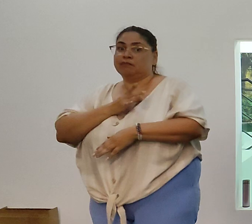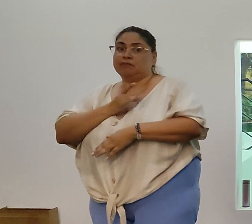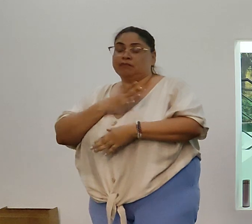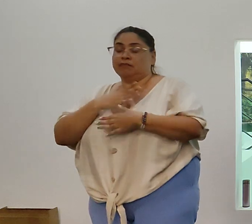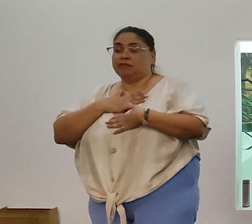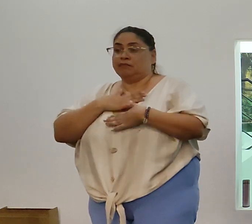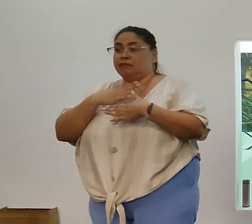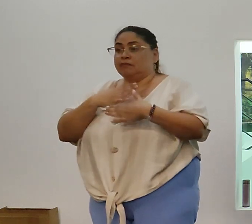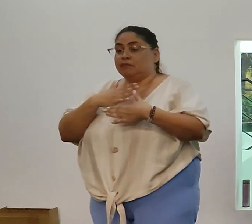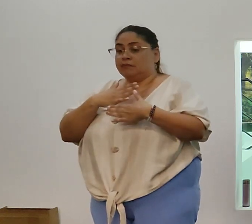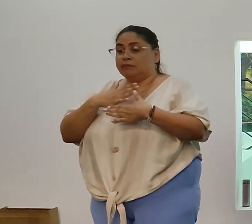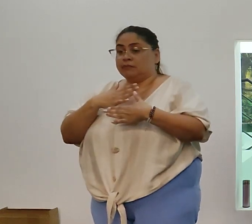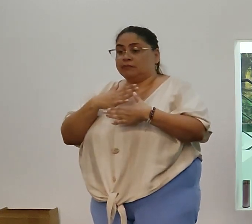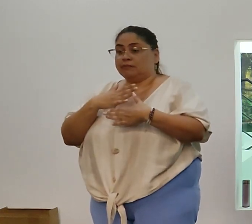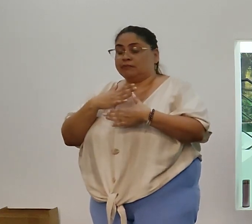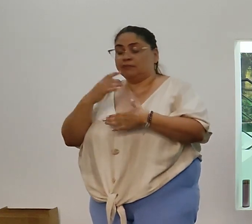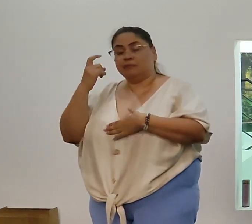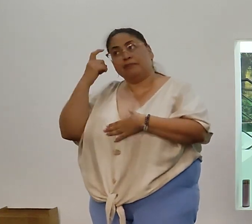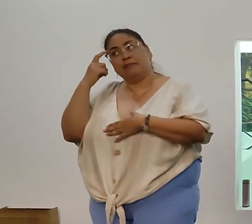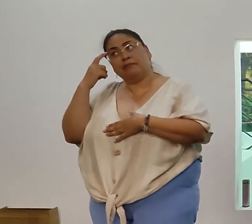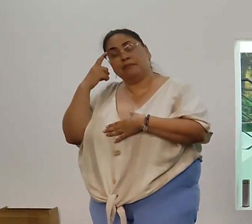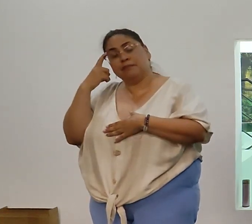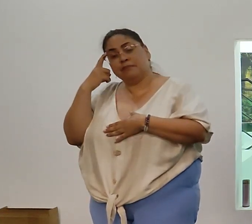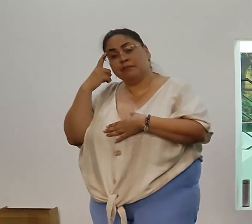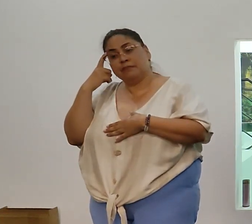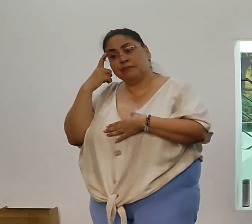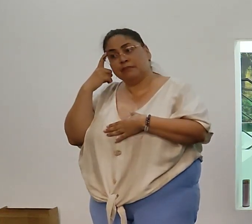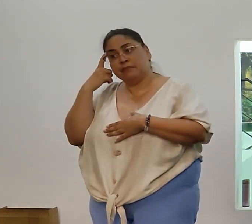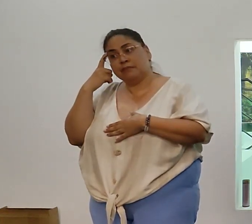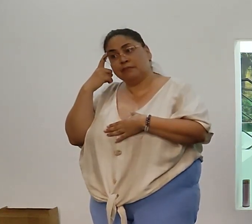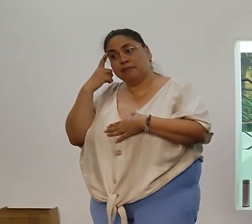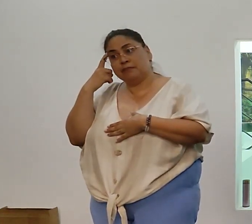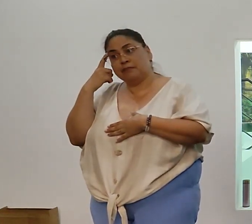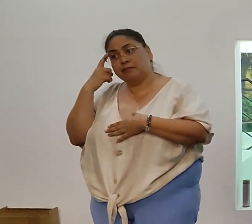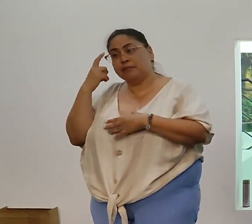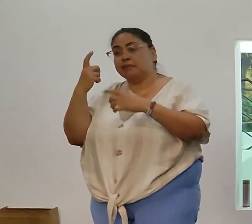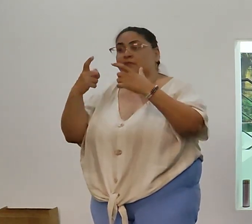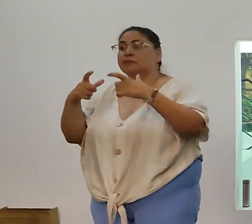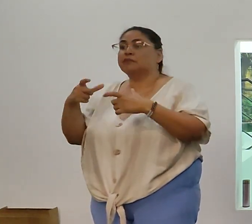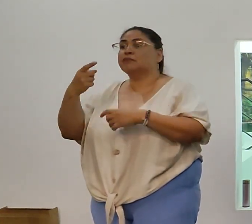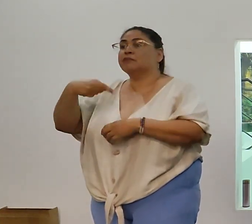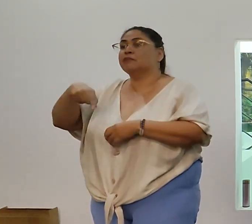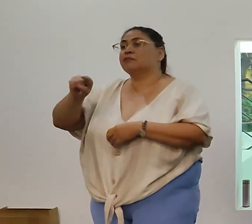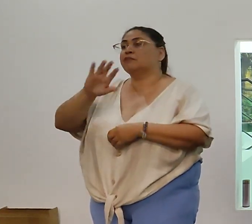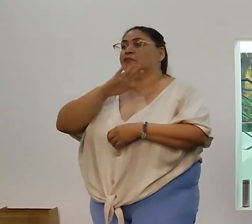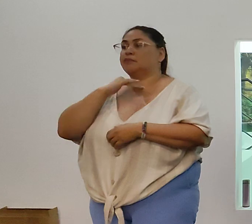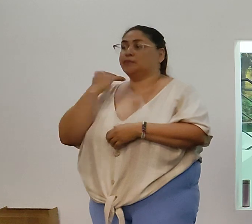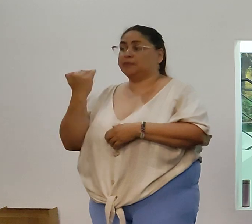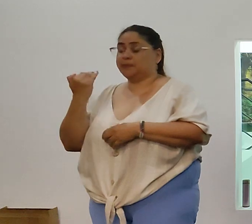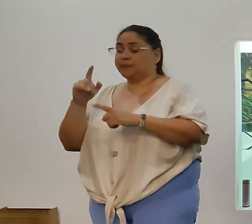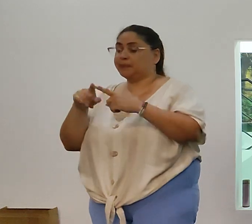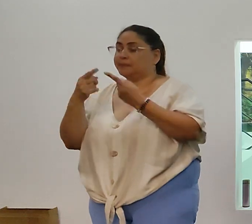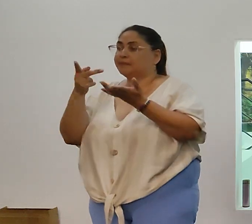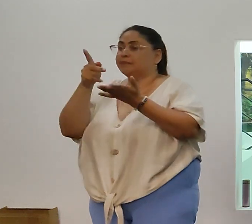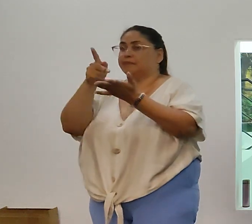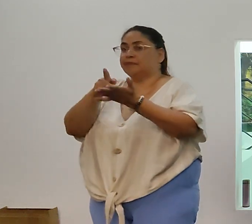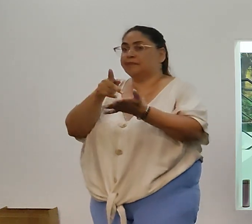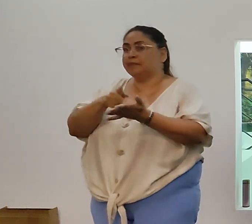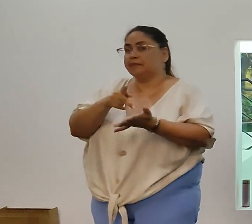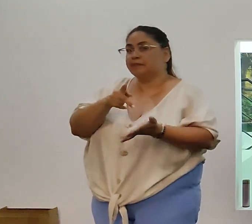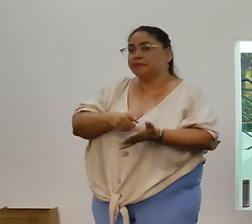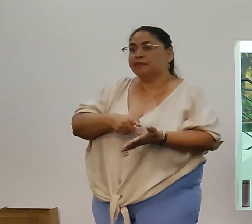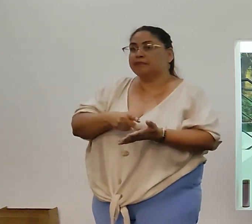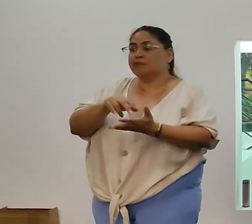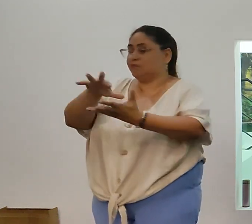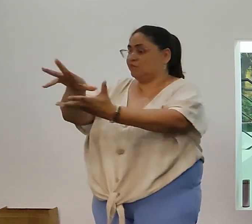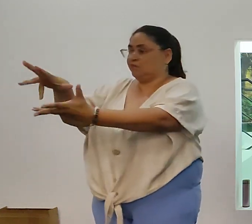assustando você e colocando aquela pulga atrás da orelha. Embora essa verdade muitas vezes tenha sido abafada no